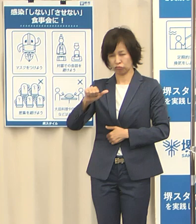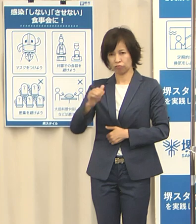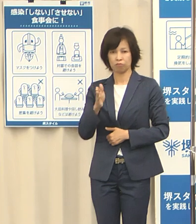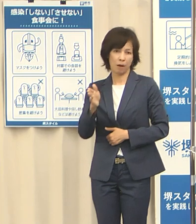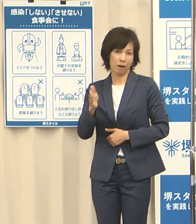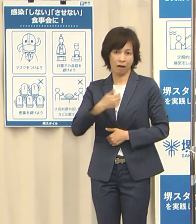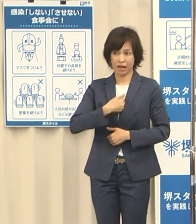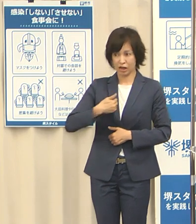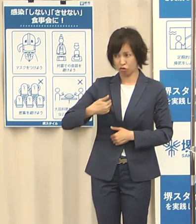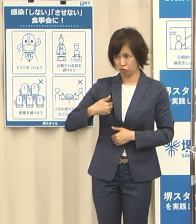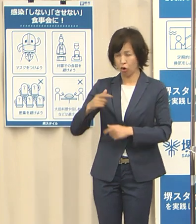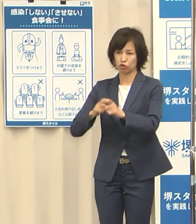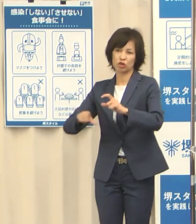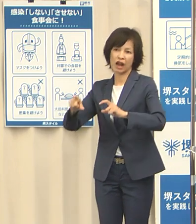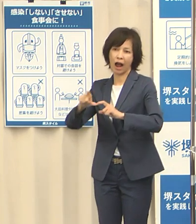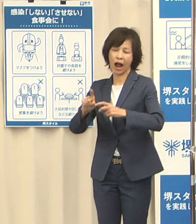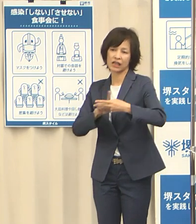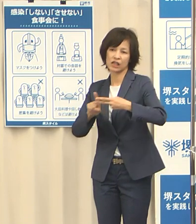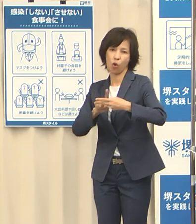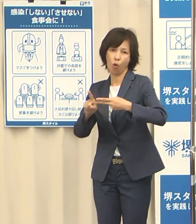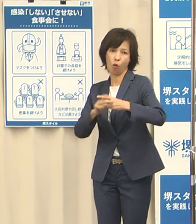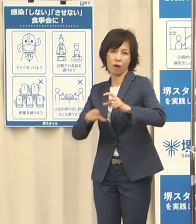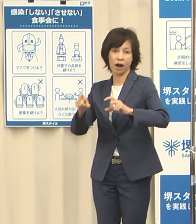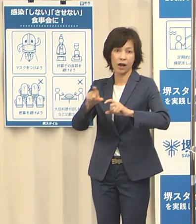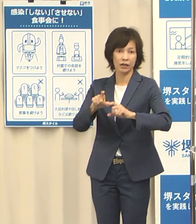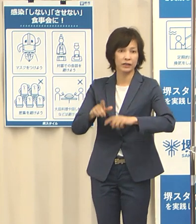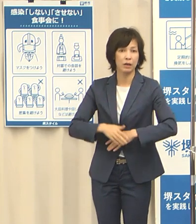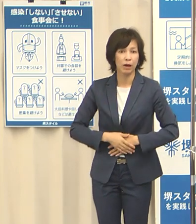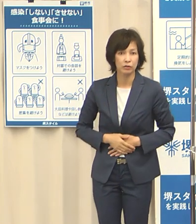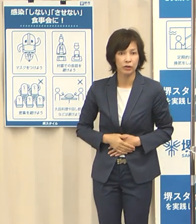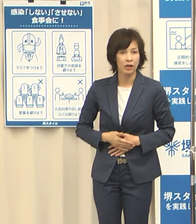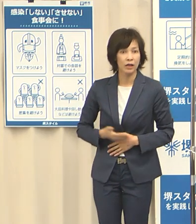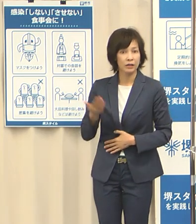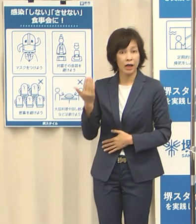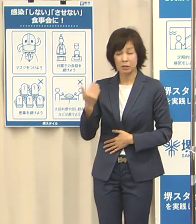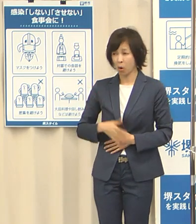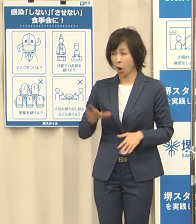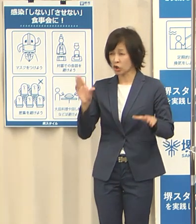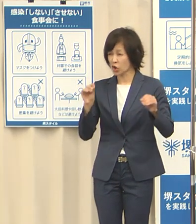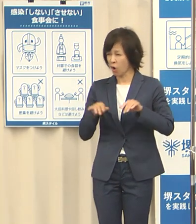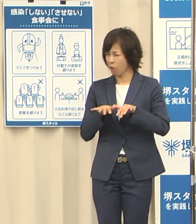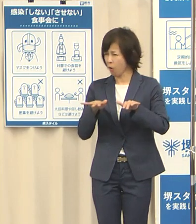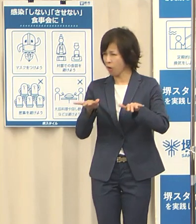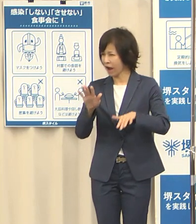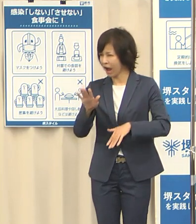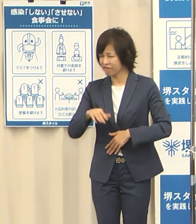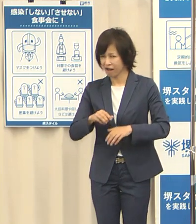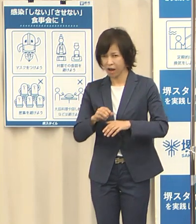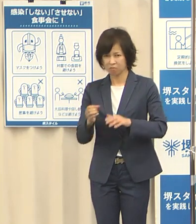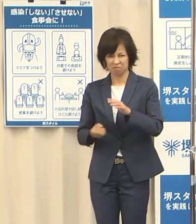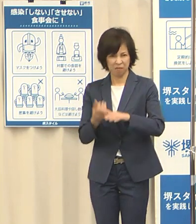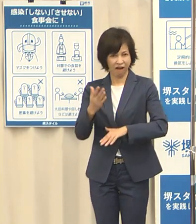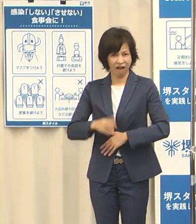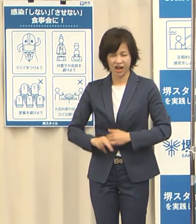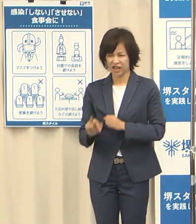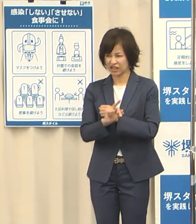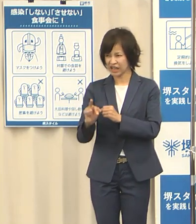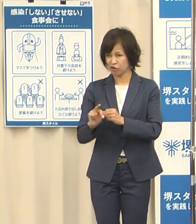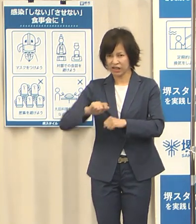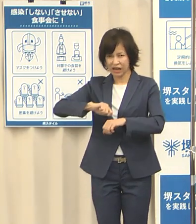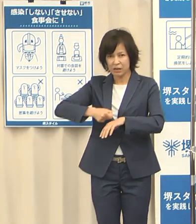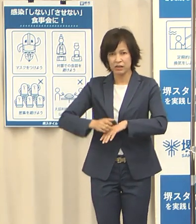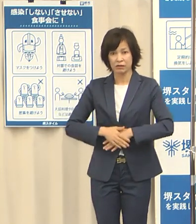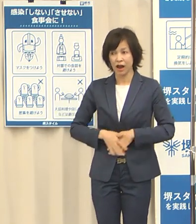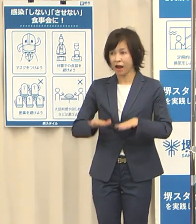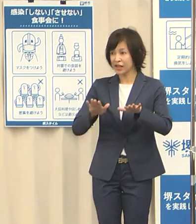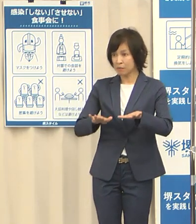ることにしております。堺市でも以前情報漏洩というものがありまして、かなりそのセキュリティが厳しくなっていますので、今